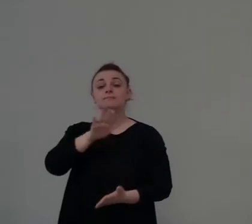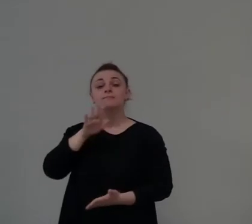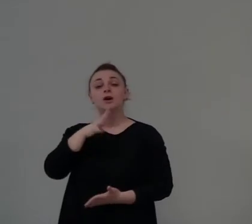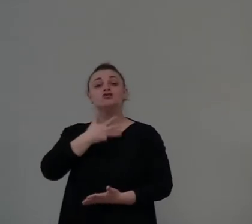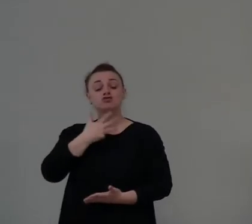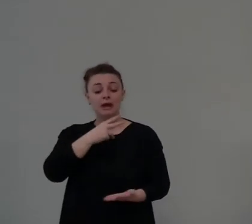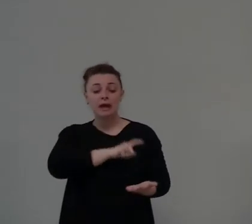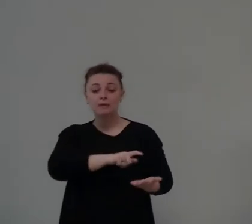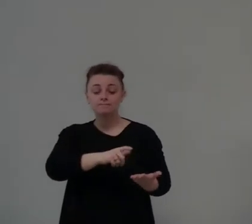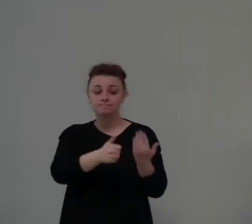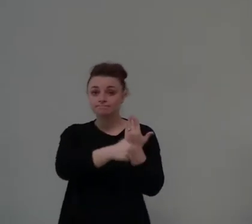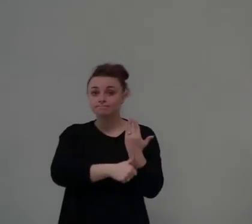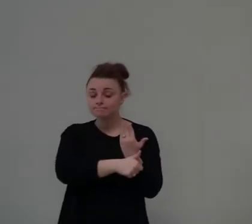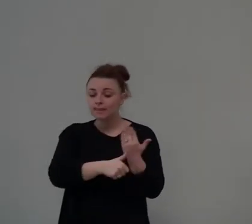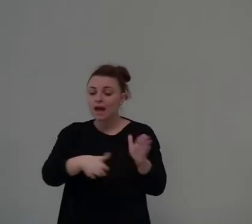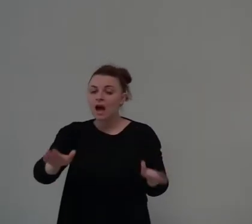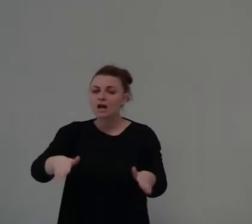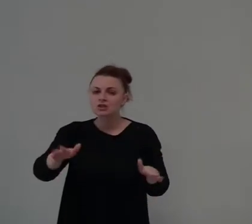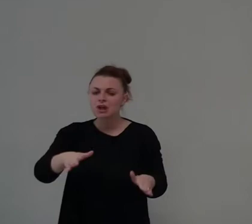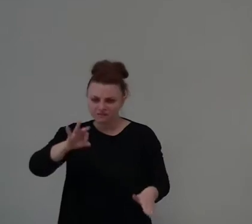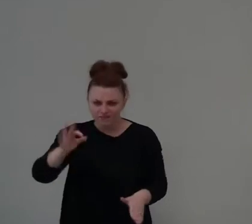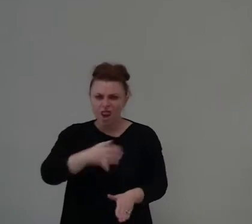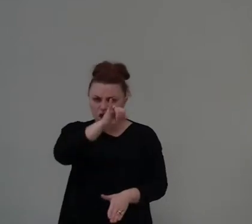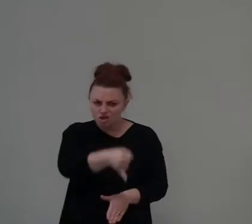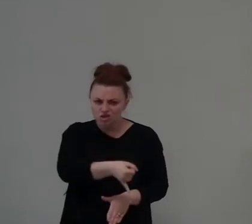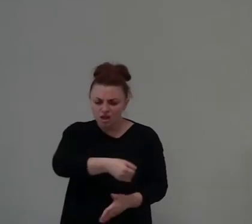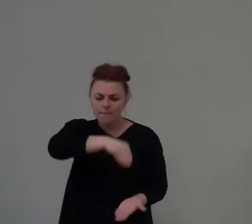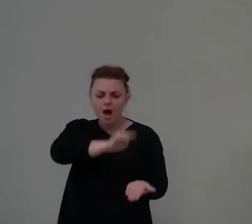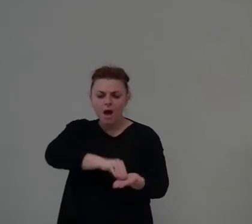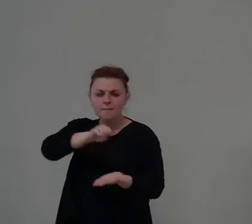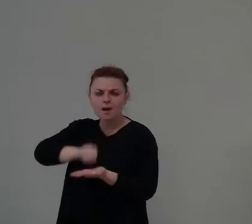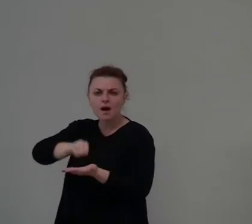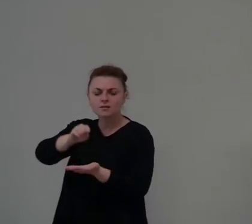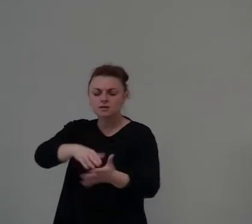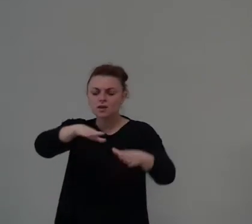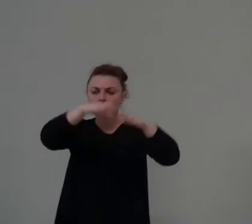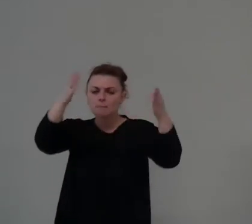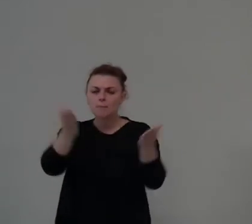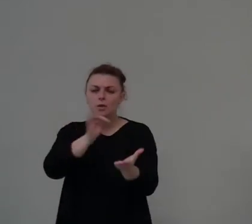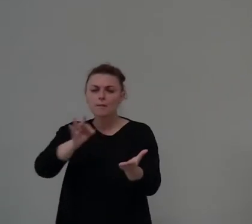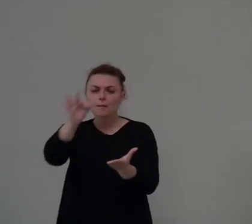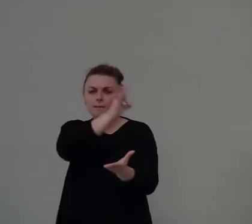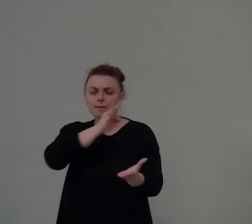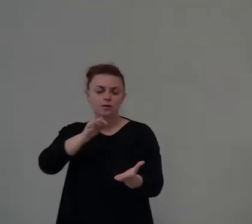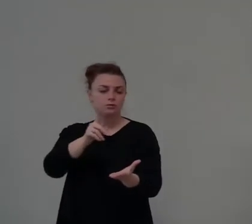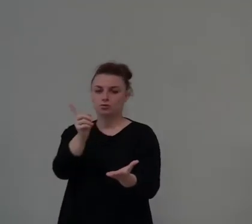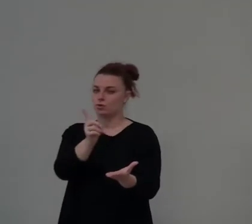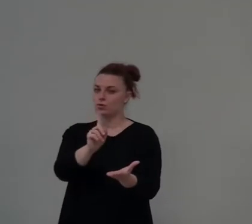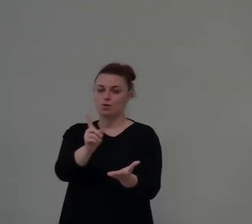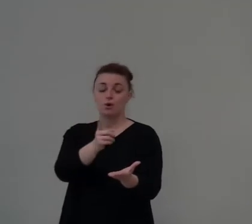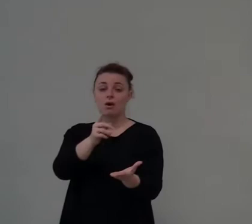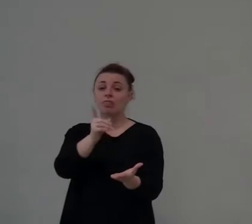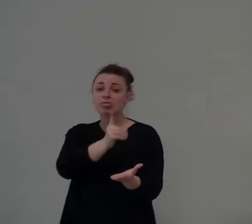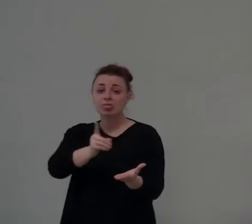in rapido volo e non hanno la capacità di essere in ogni momento, in ogni luogo della terra, e neppure i demoni. Non